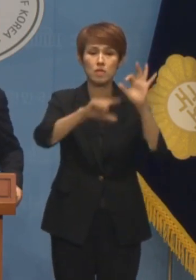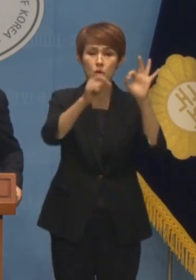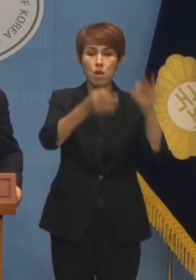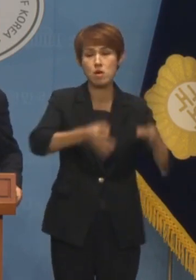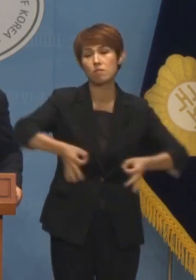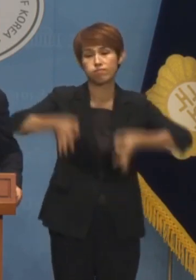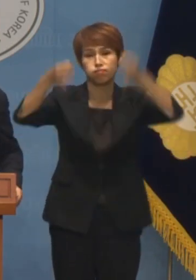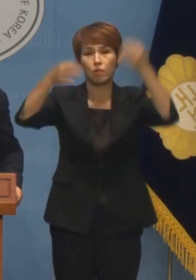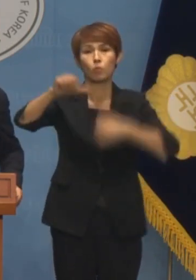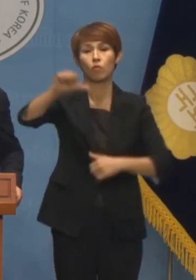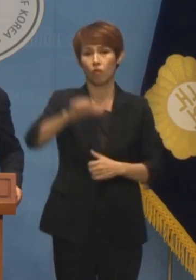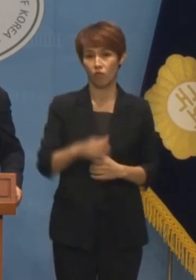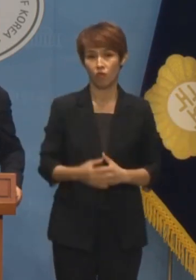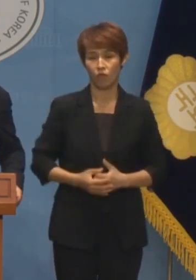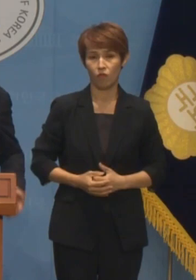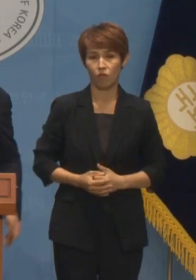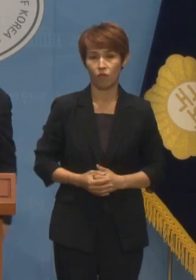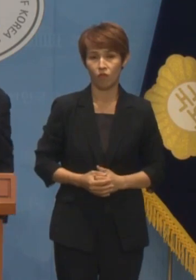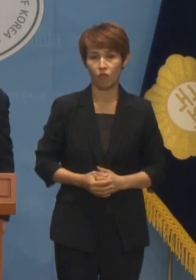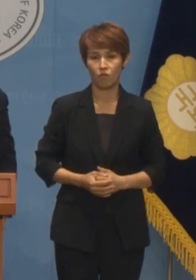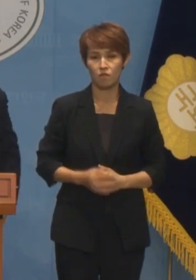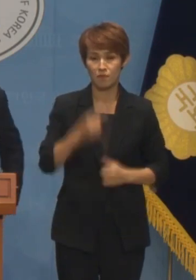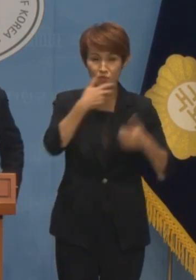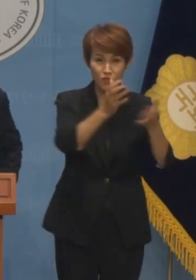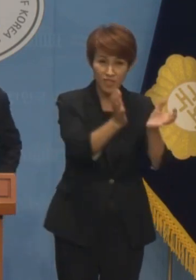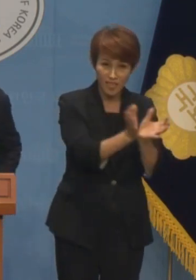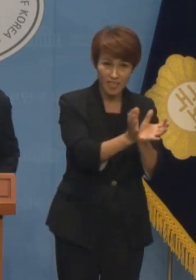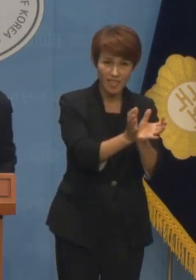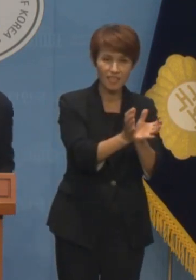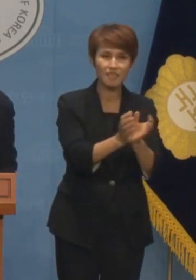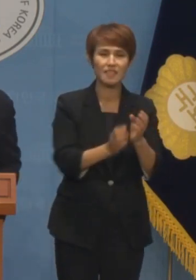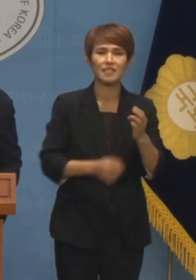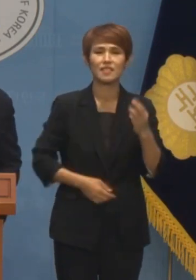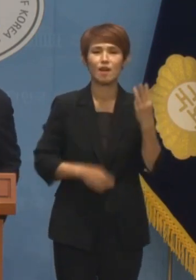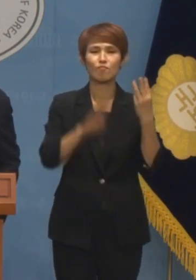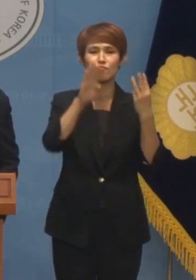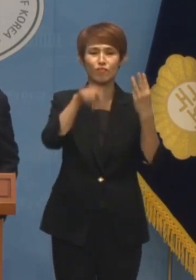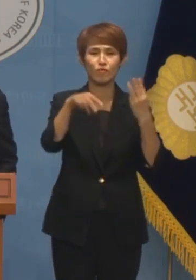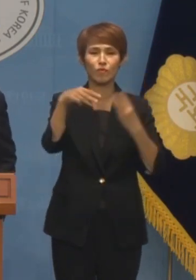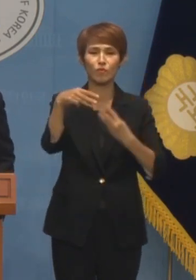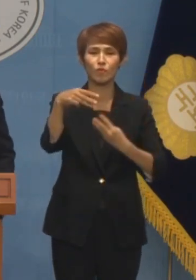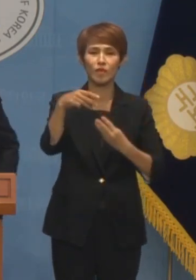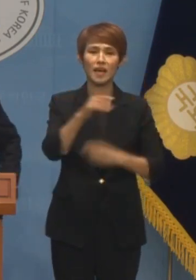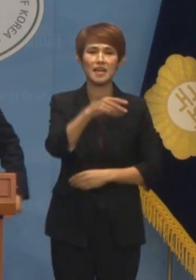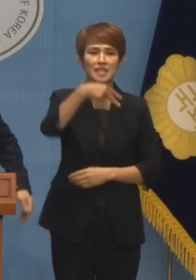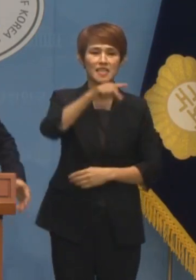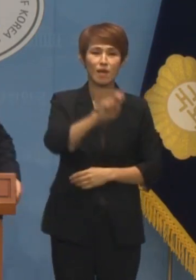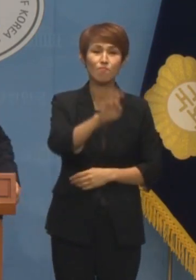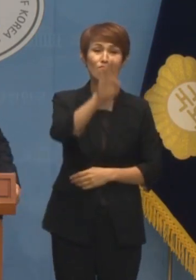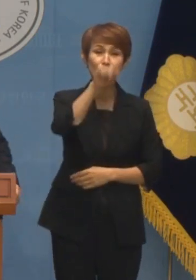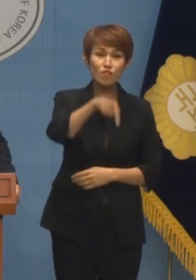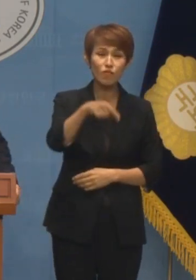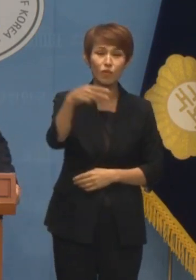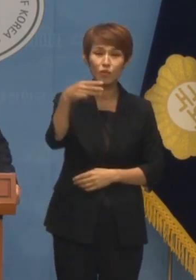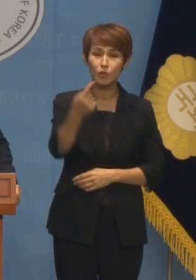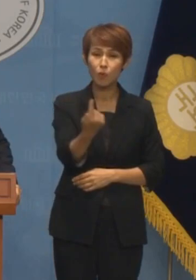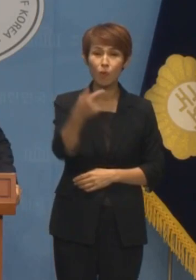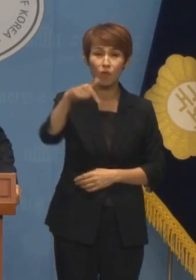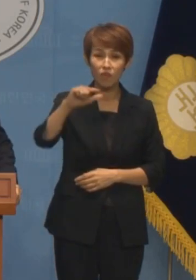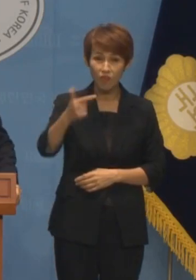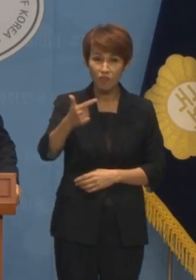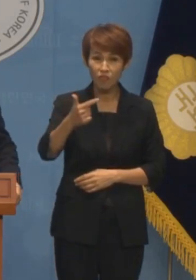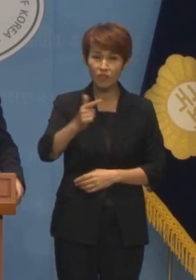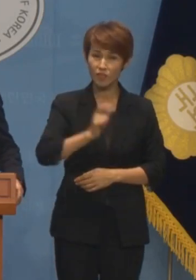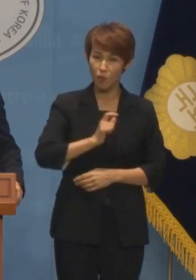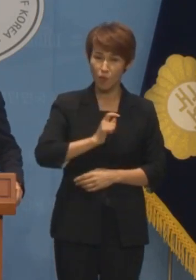됩니다. 지금 민당이 이제 세 번째 3부 토건 의혹을 또 사기 기획 탄핵에 몰아가려고 해가지고 제가 나온